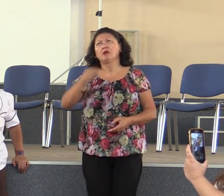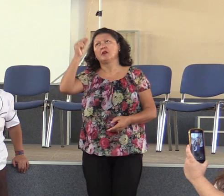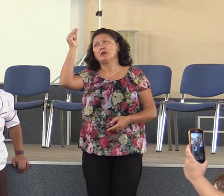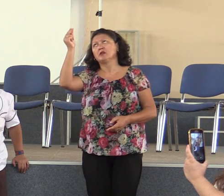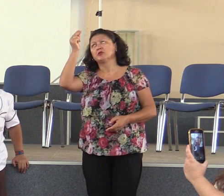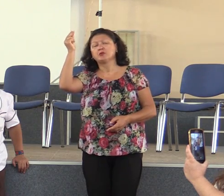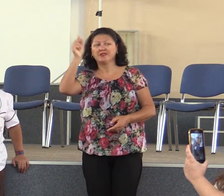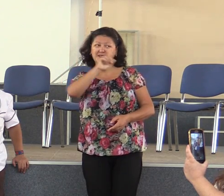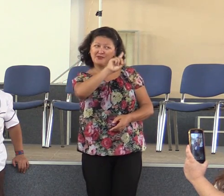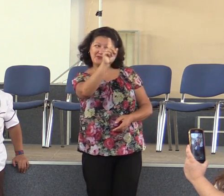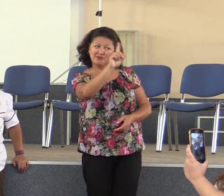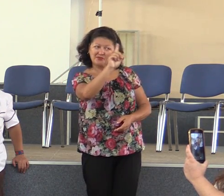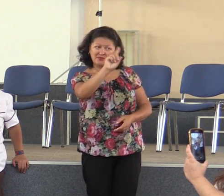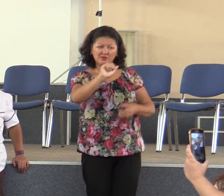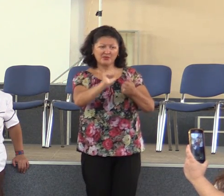Dumnezeu nu distruge